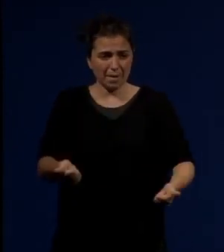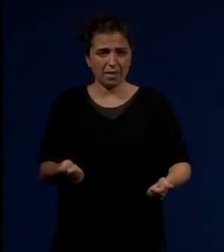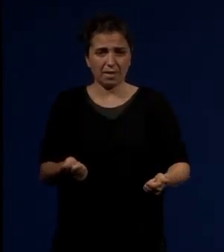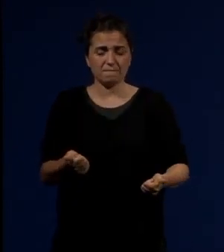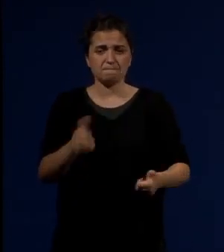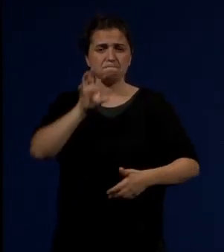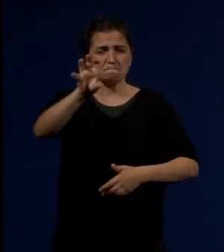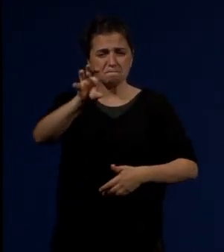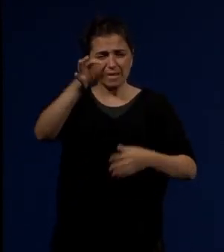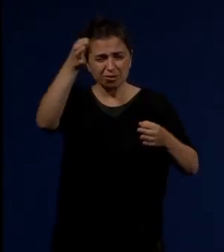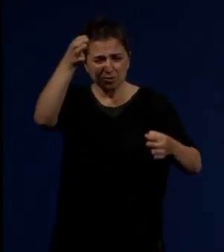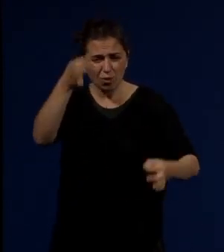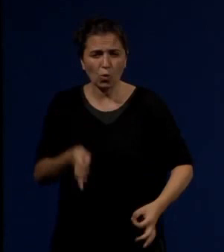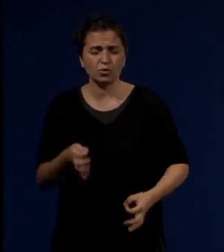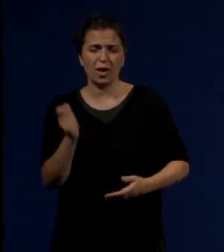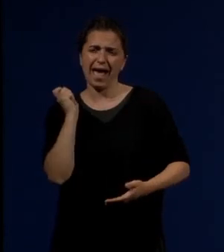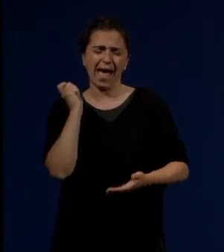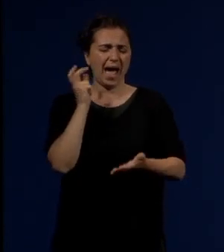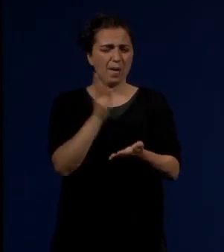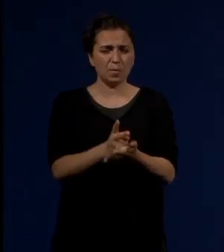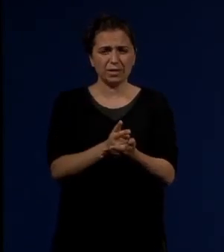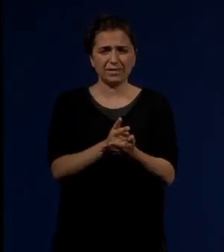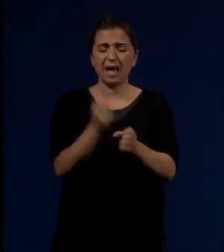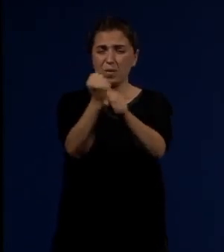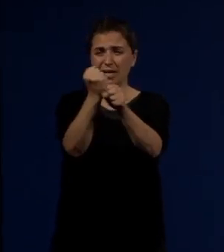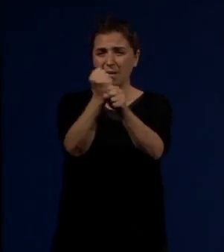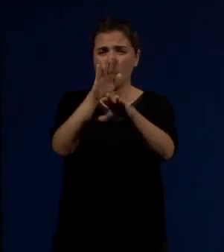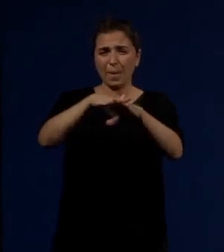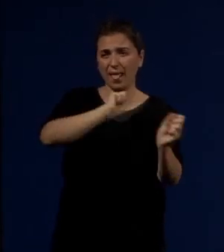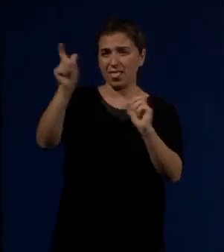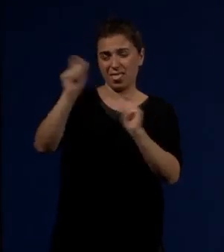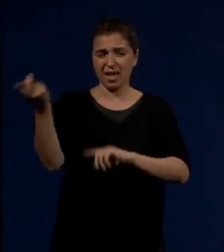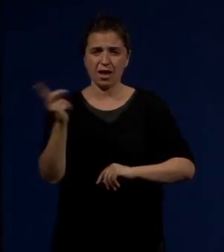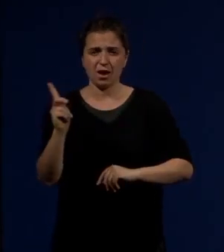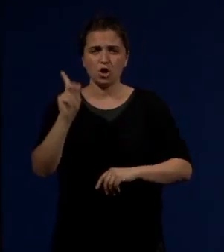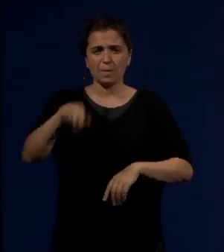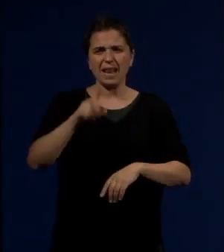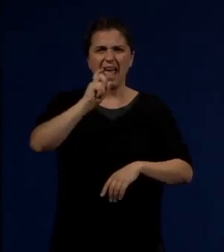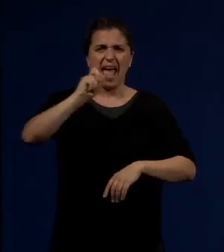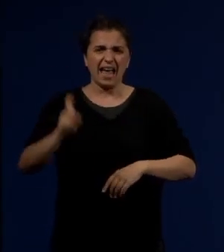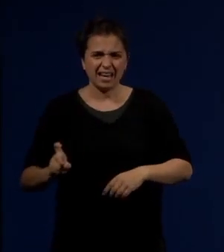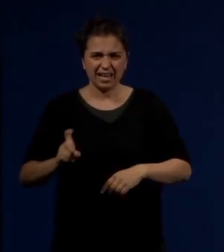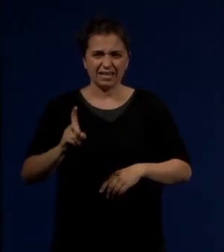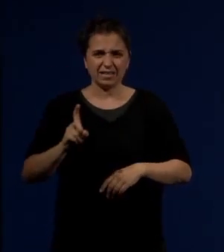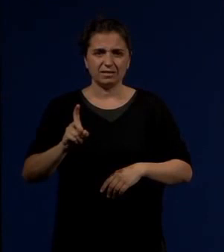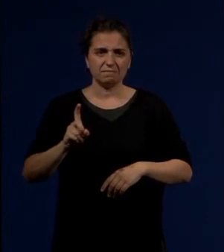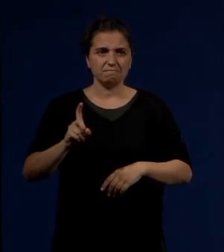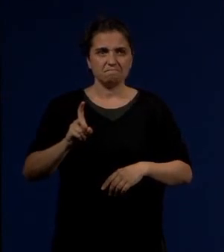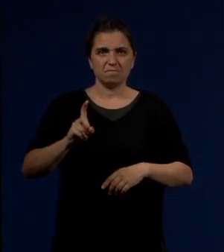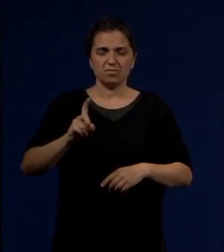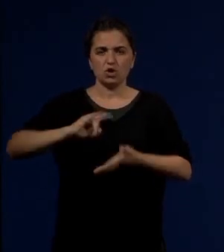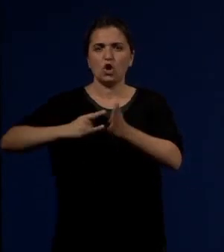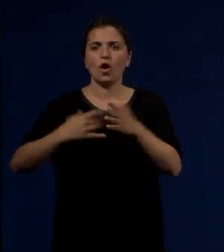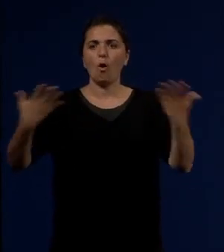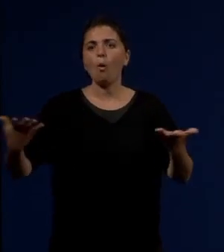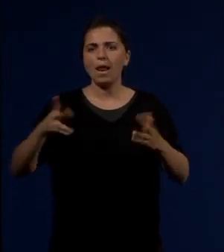xusto aposta pola innovación para non botar a súa mocidade. Un país xusto non soluciona a crise con recortes, senón con investimentos productivos.